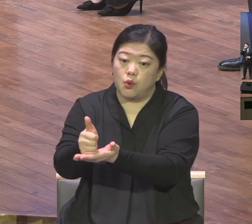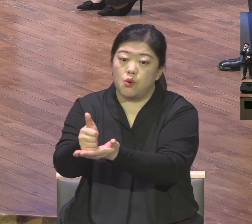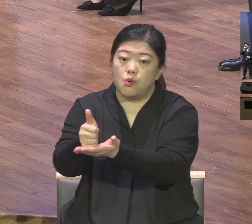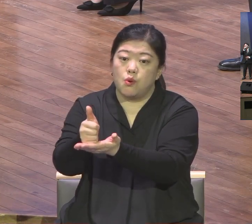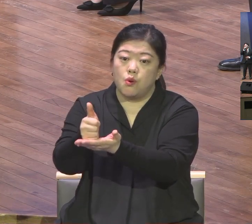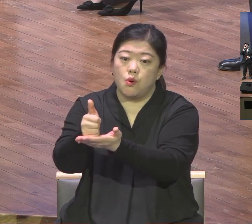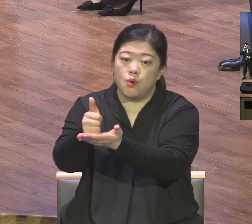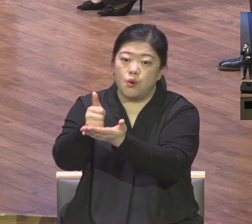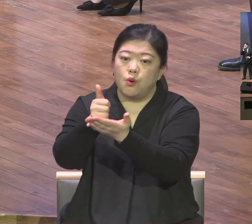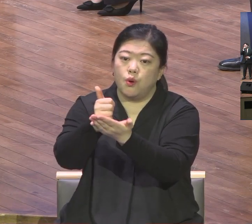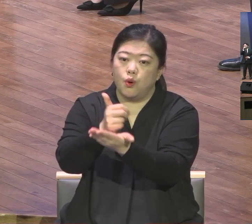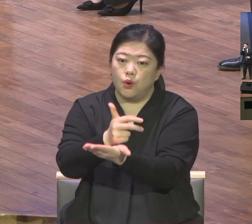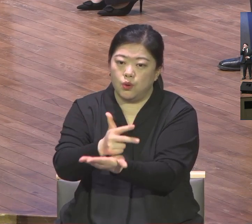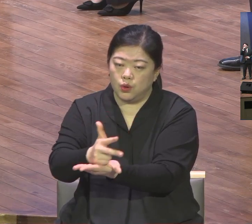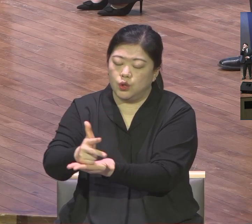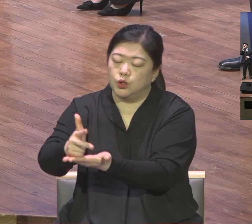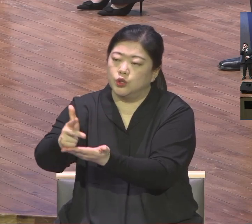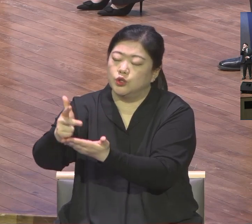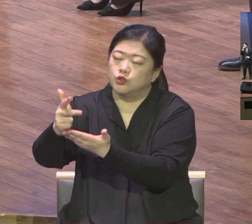경외함으로